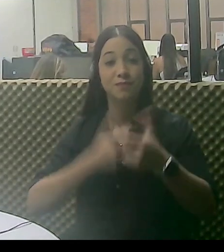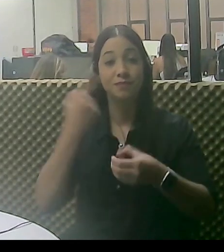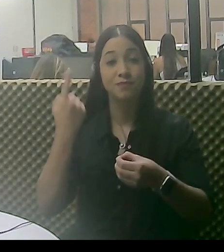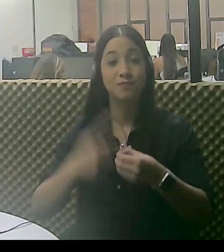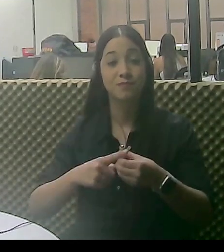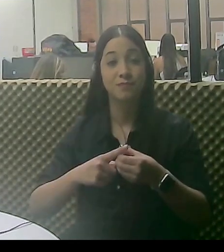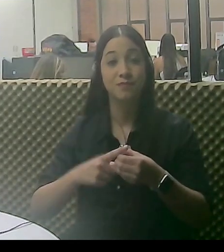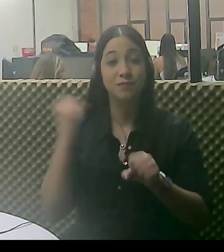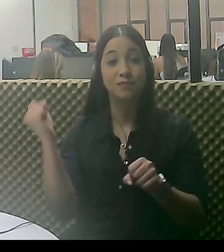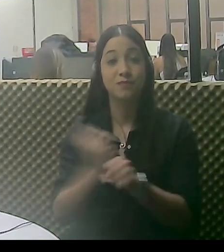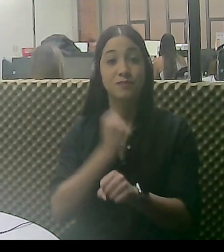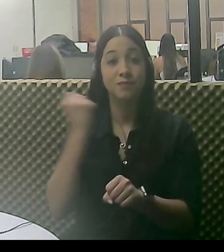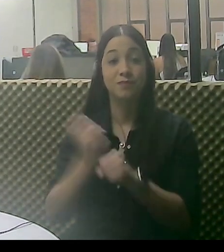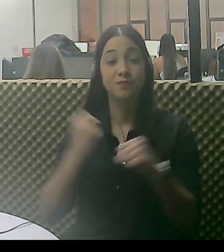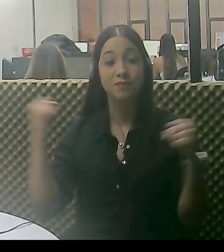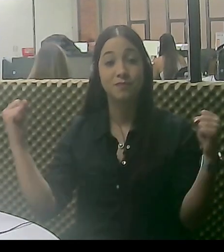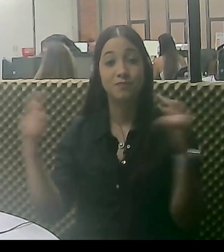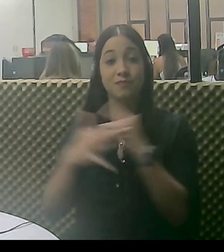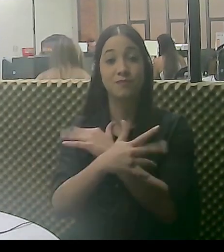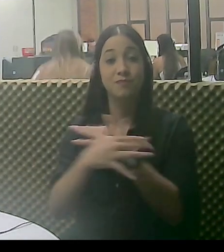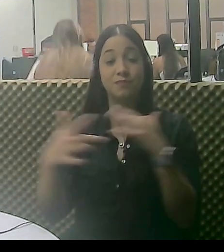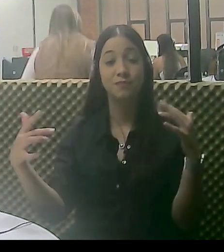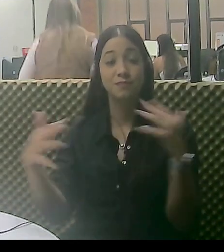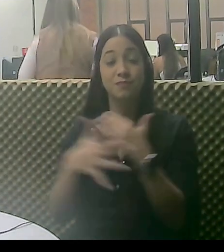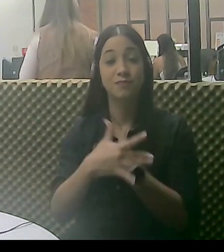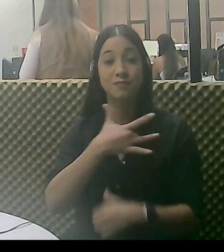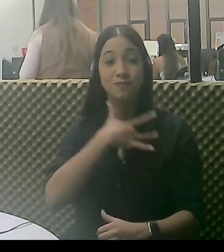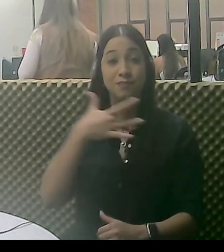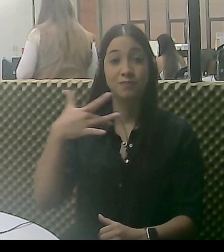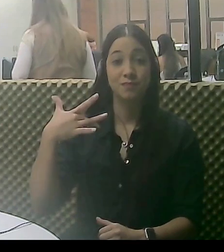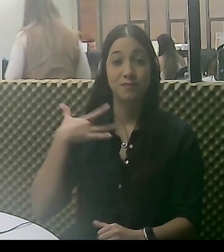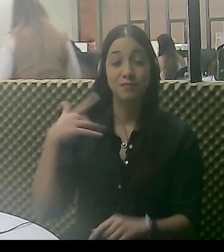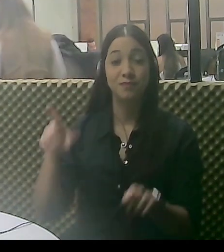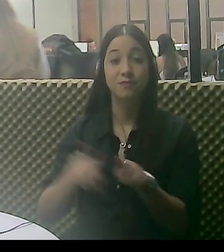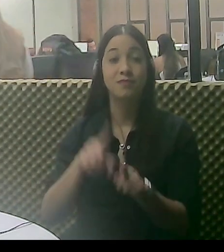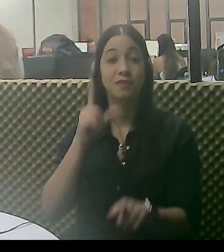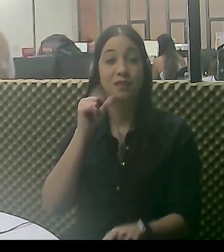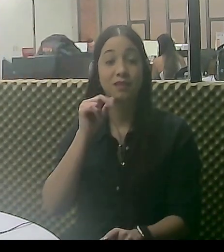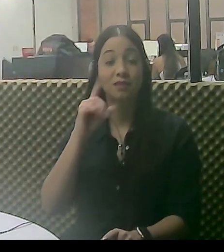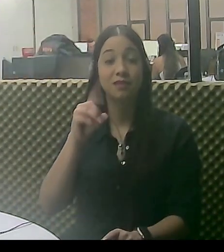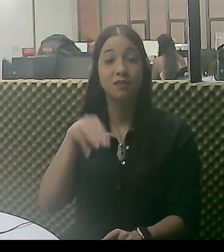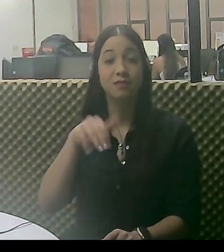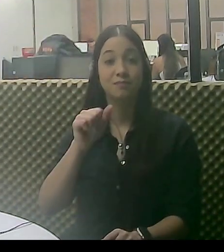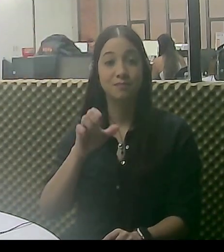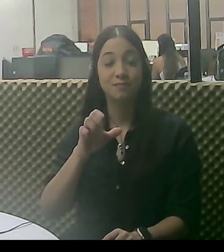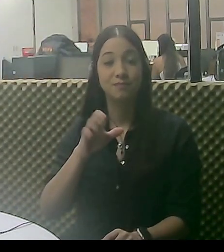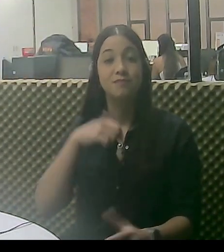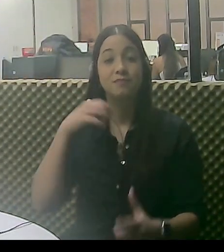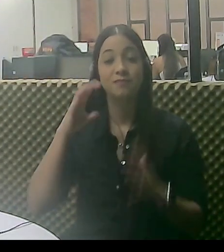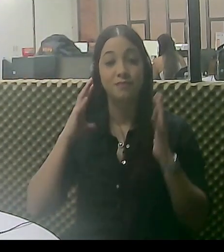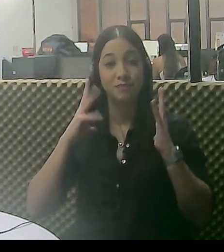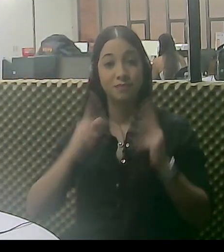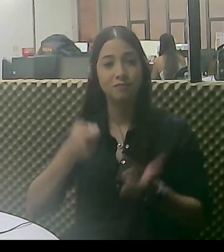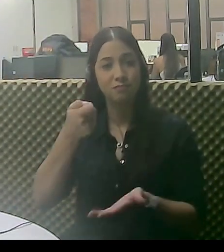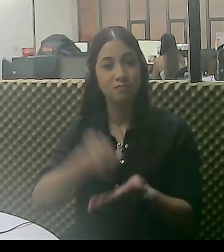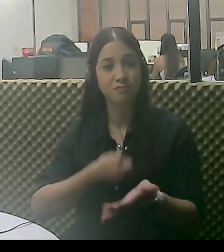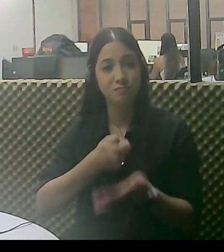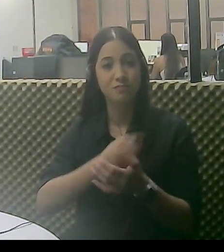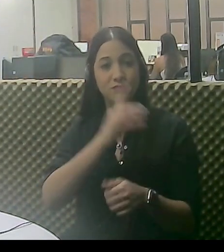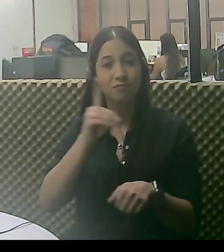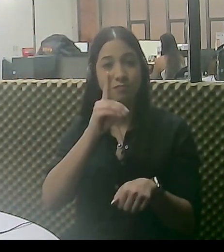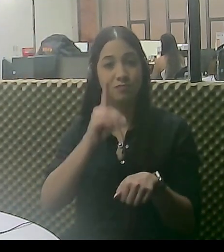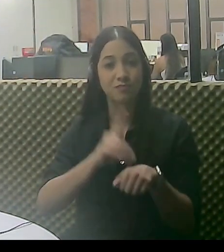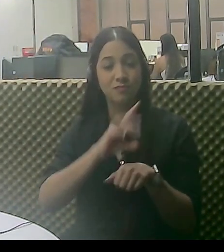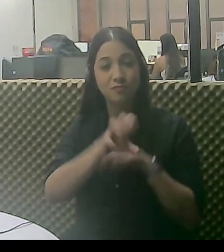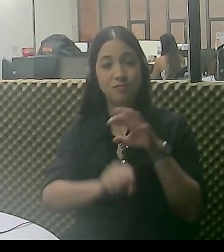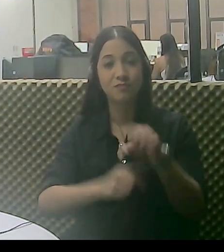urbanos, obras, trânsito e transportes e saúde e do DEMAI. O mutirão envolve limpeza, combate à dengue,